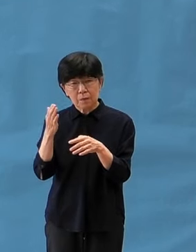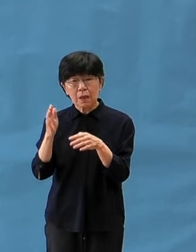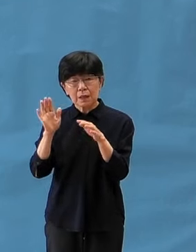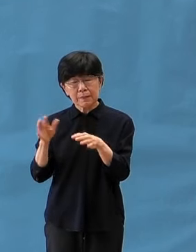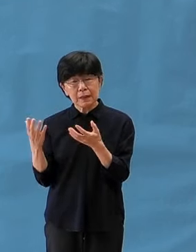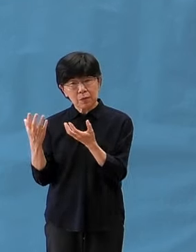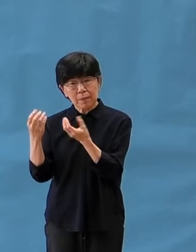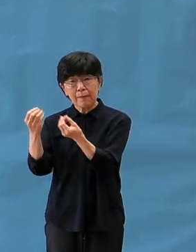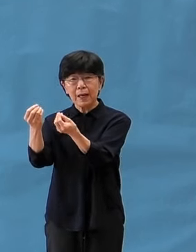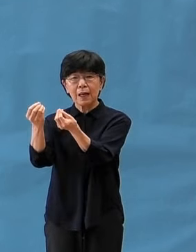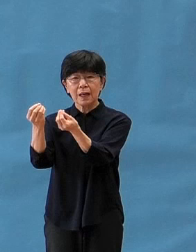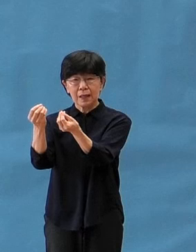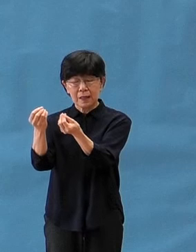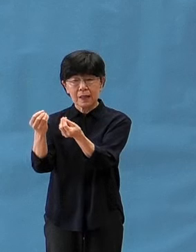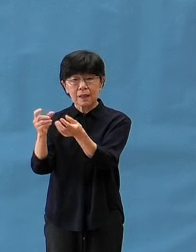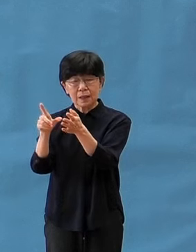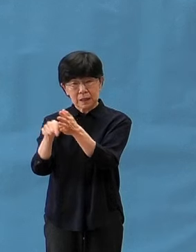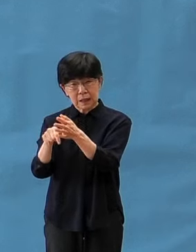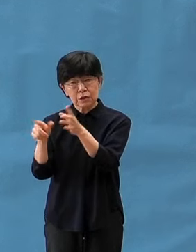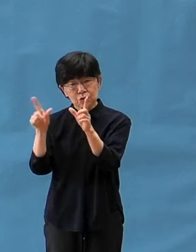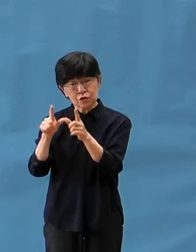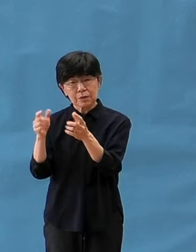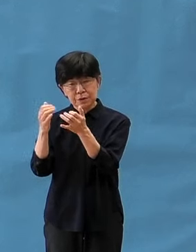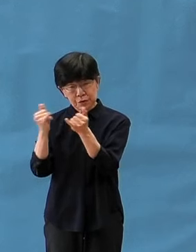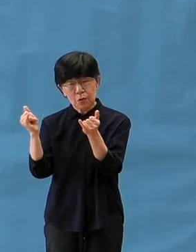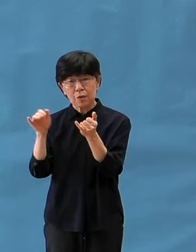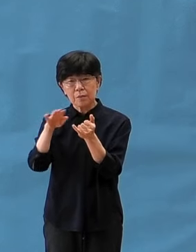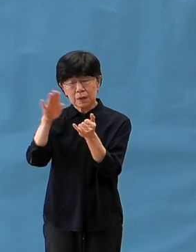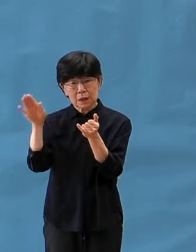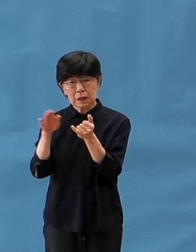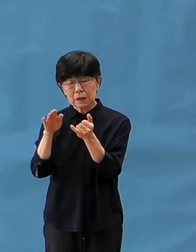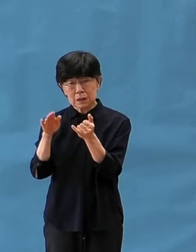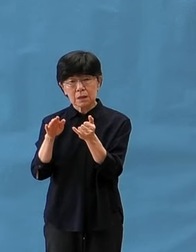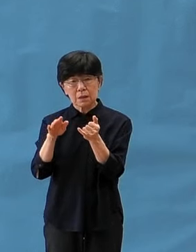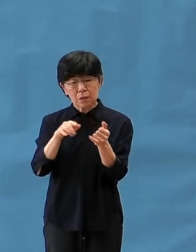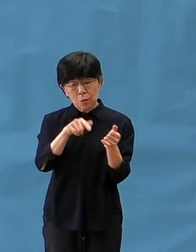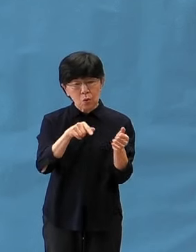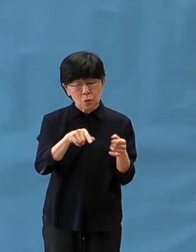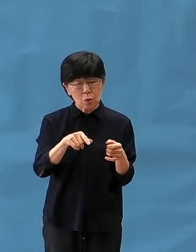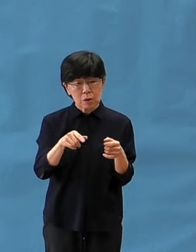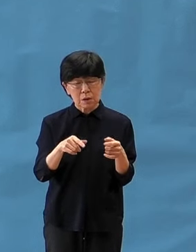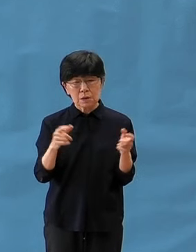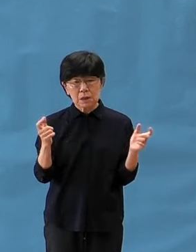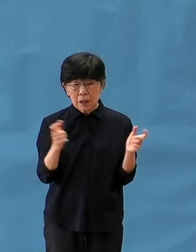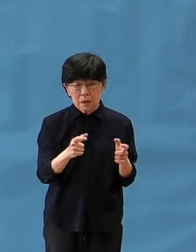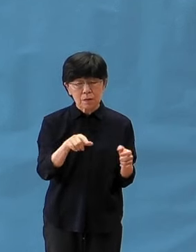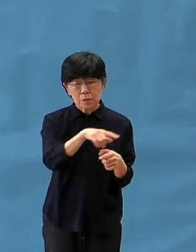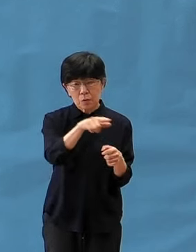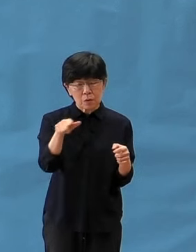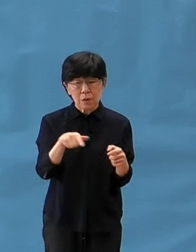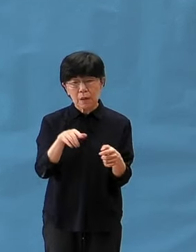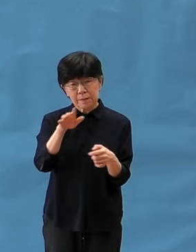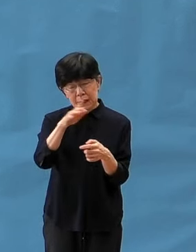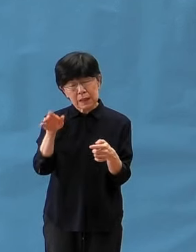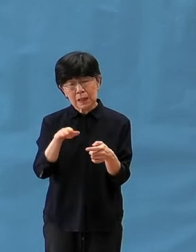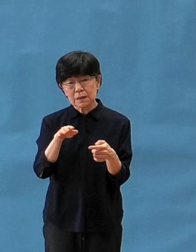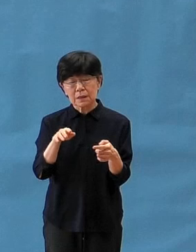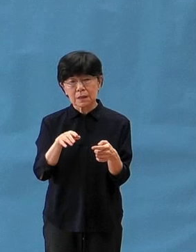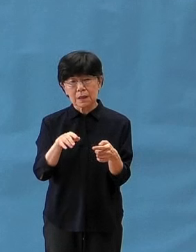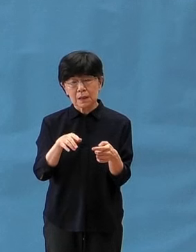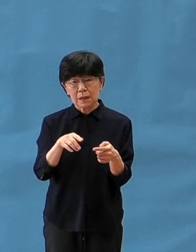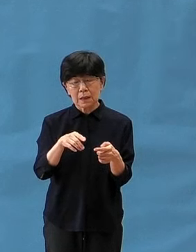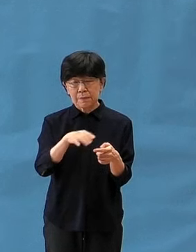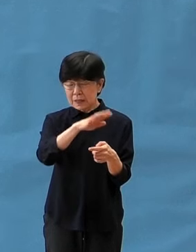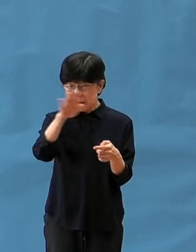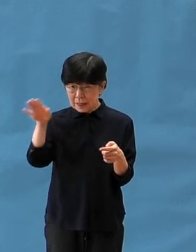、だからその住んでる人にとってもね、人口が流出する地域の人にとっても、誰にとってもプラスになってないという状